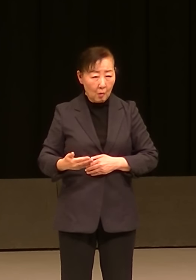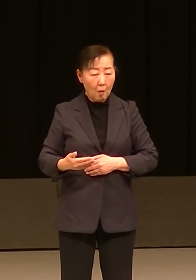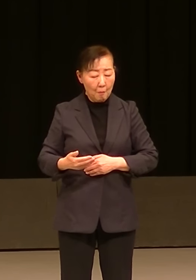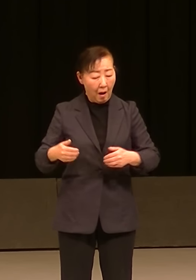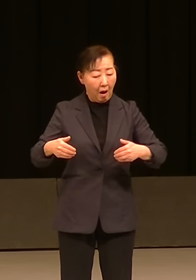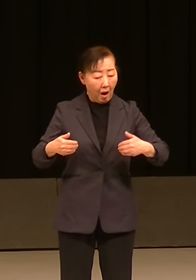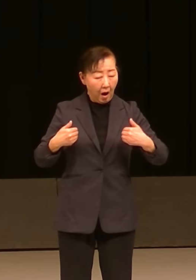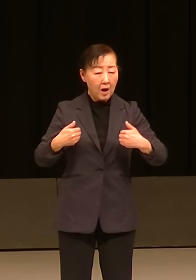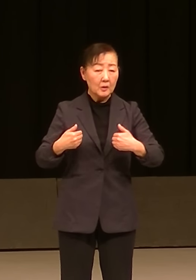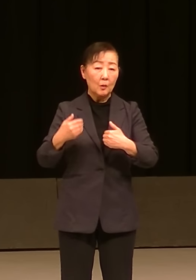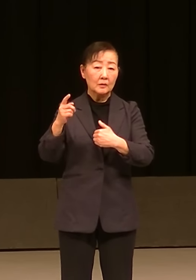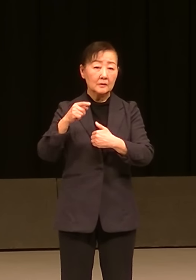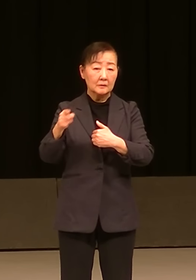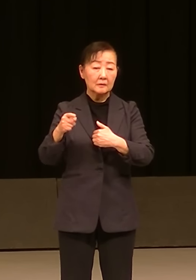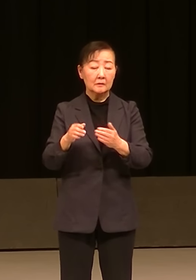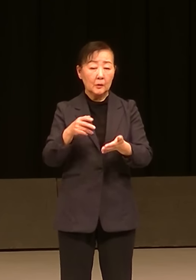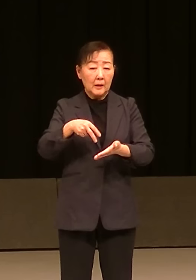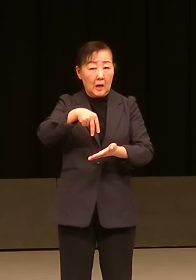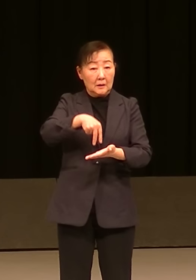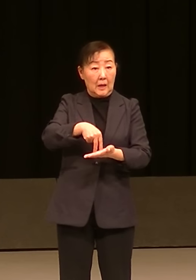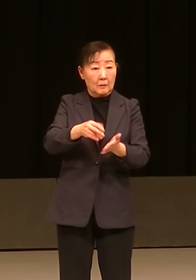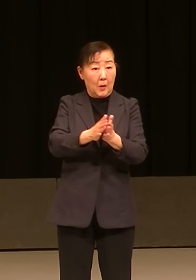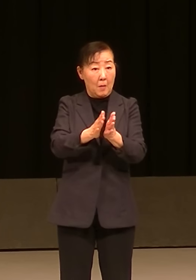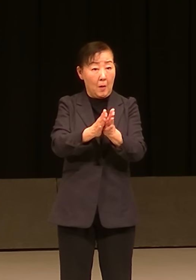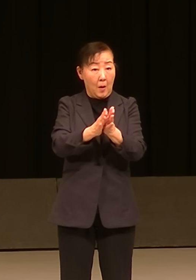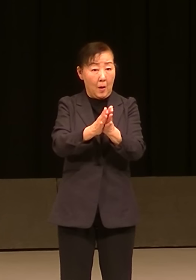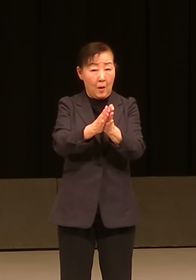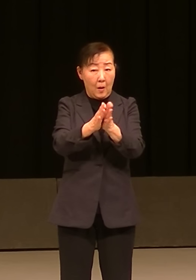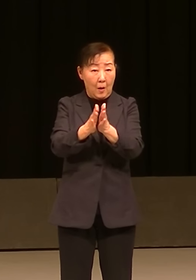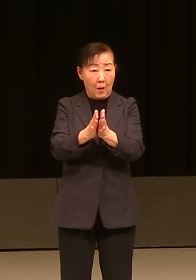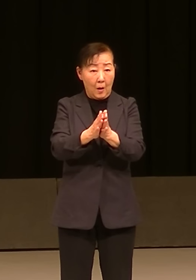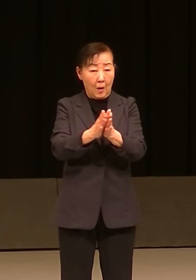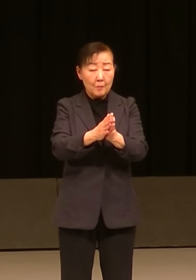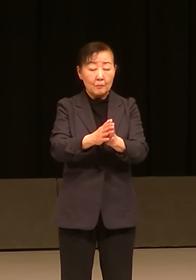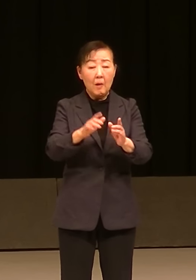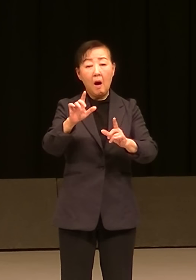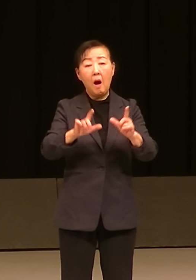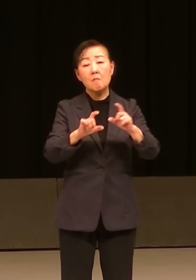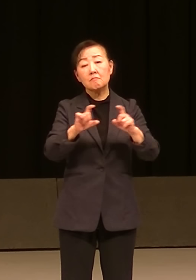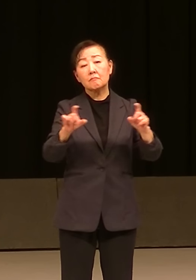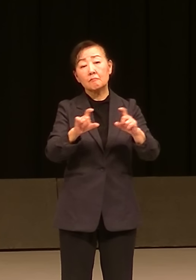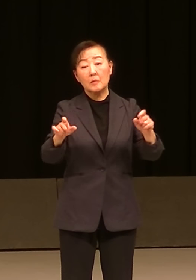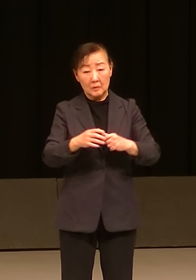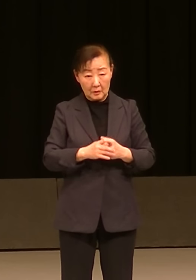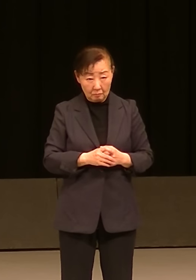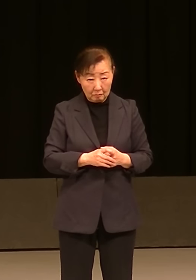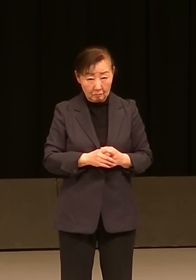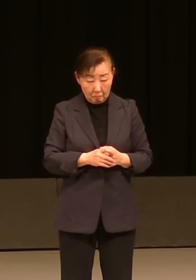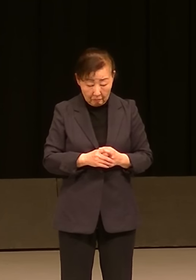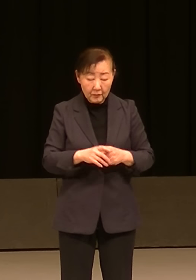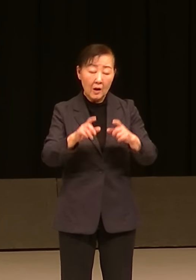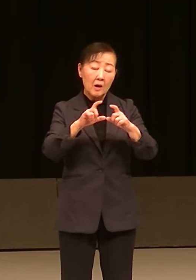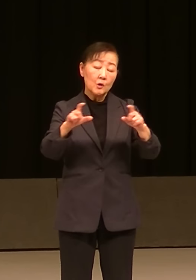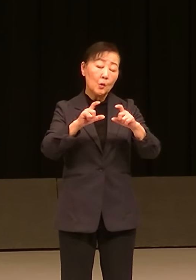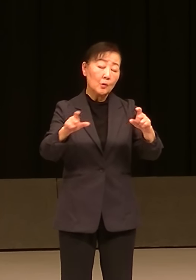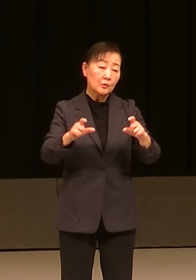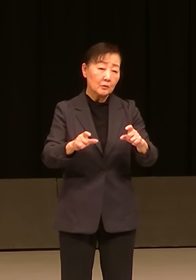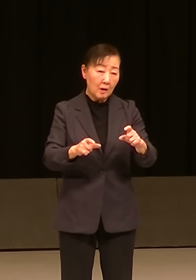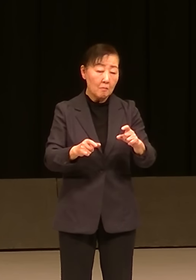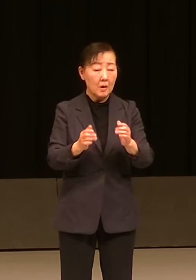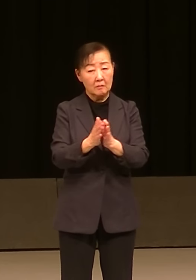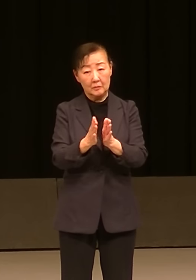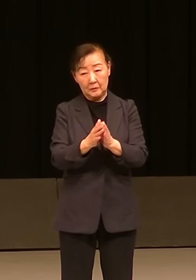は、もうスタンディングオベーションワンは、もうスタンダードパターンですね、標準行動です。